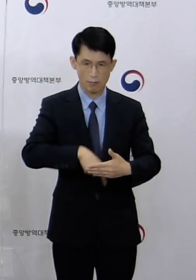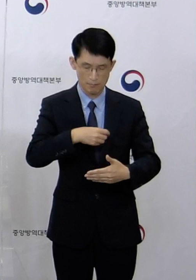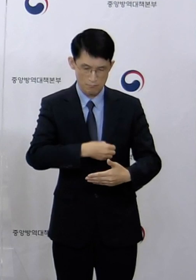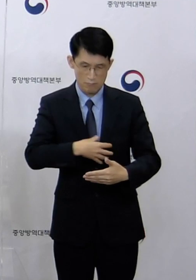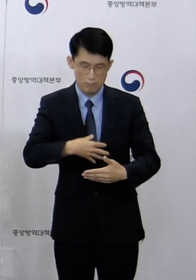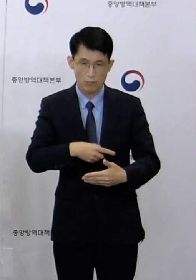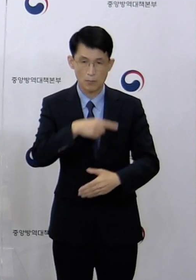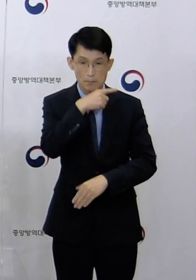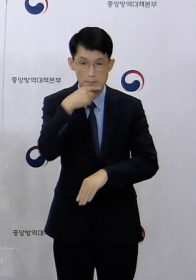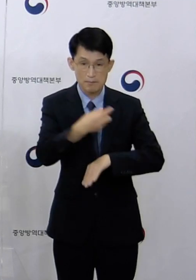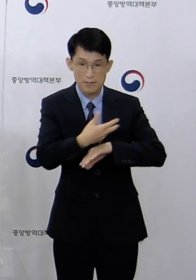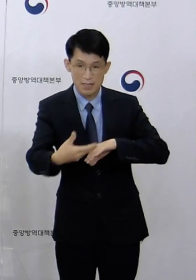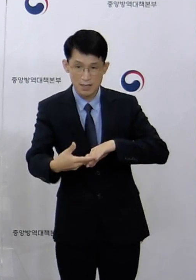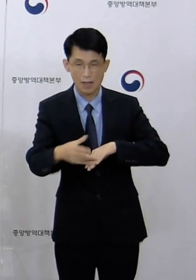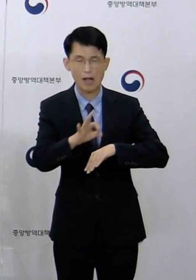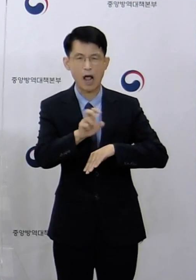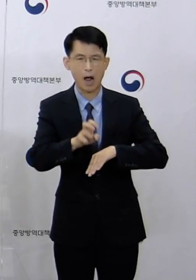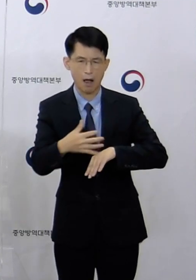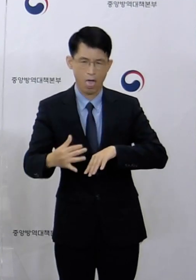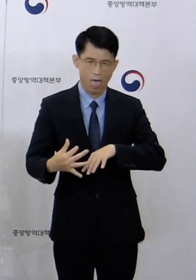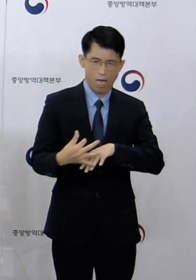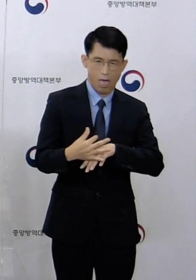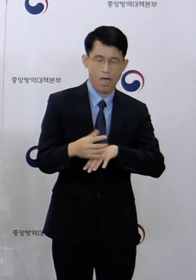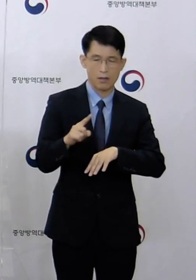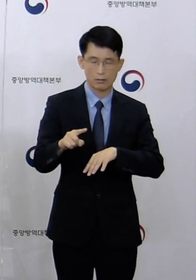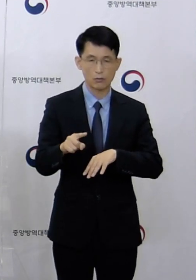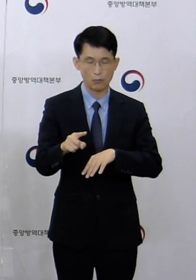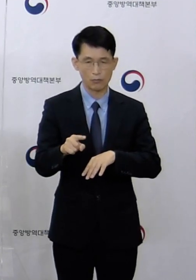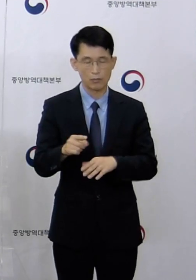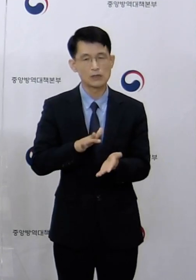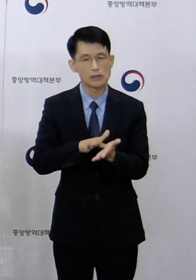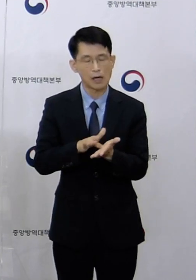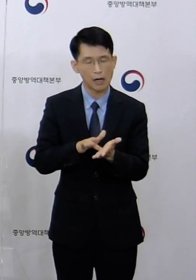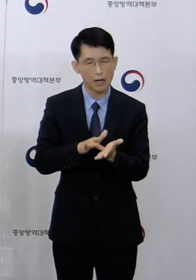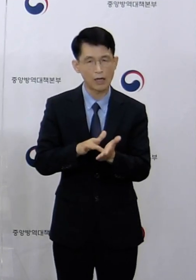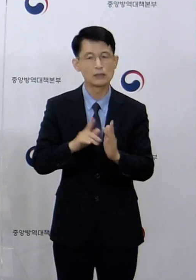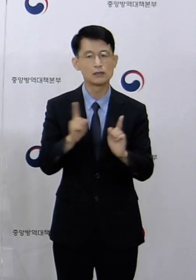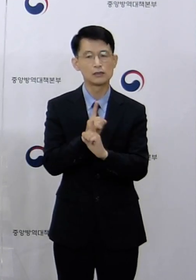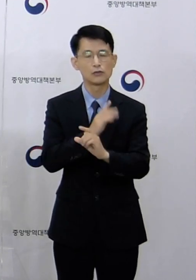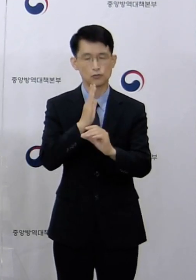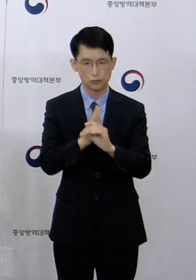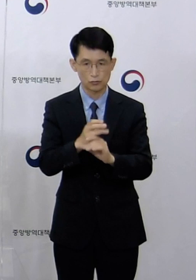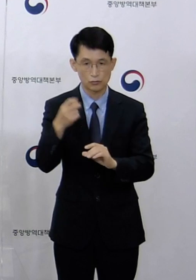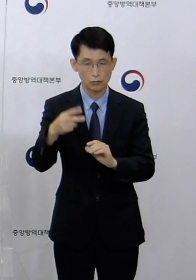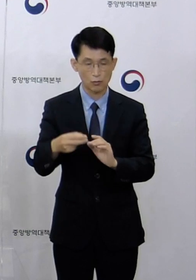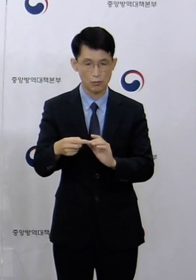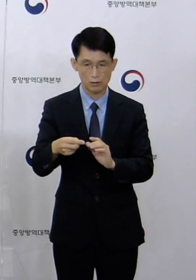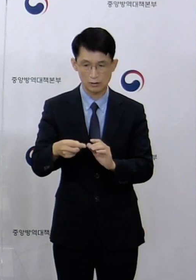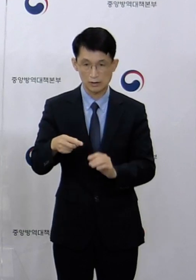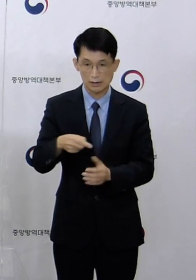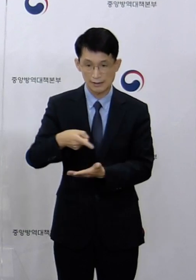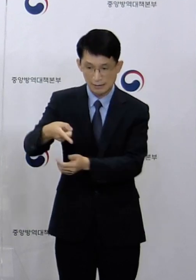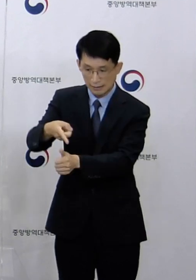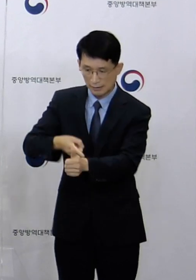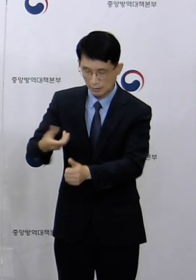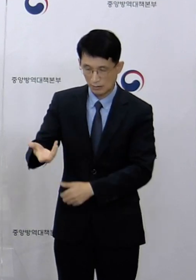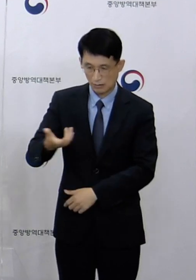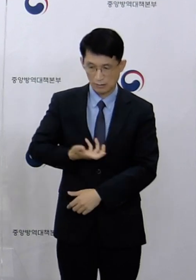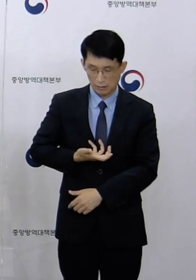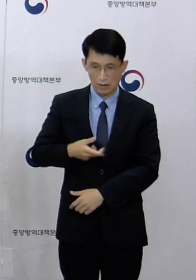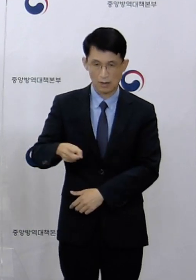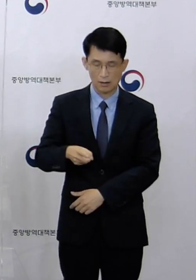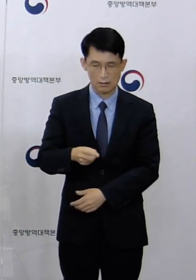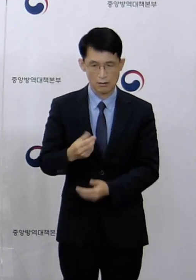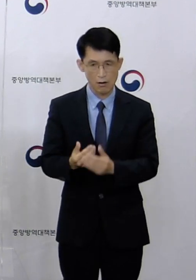경우, 장기 이식 수술 후 면역 억제제를 복용 중인 경우, 선천성 면역 결핍증 등입니다.